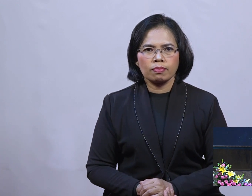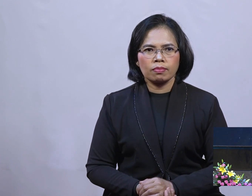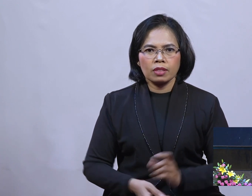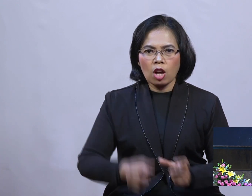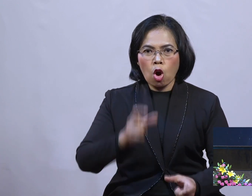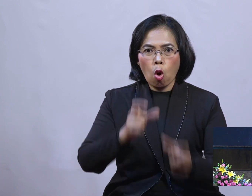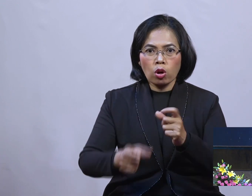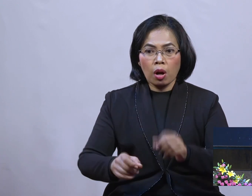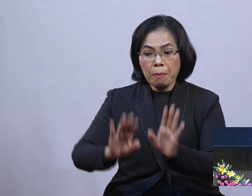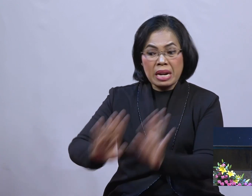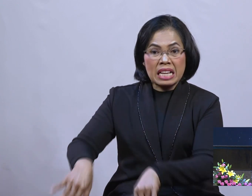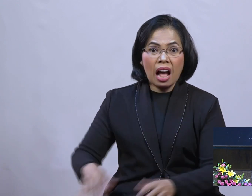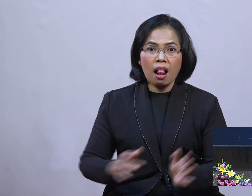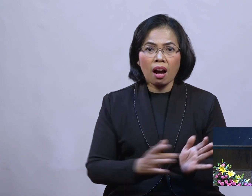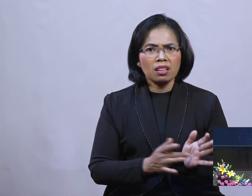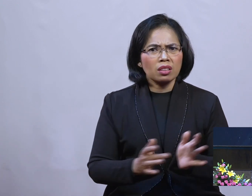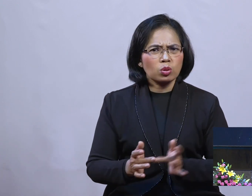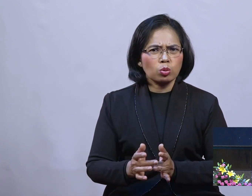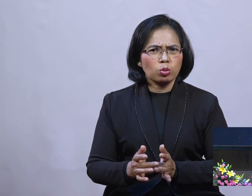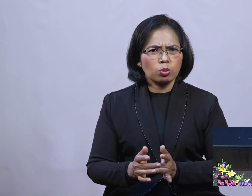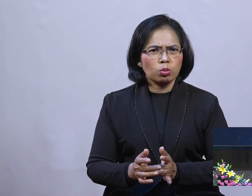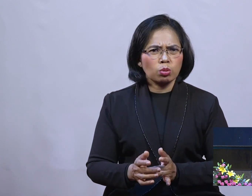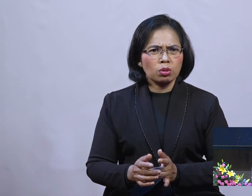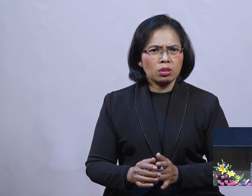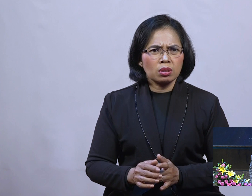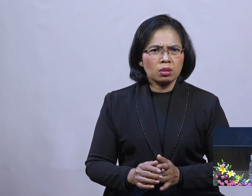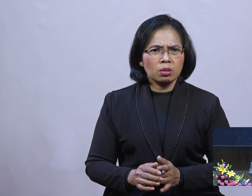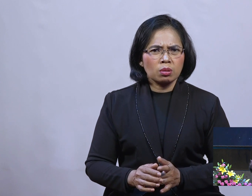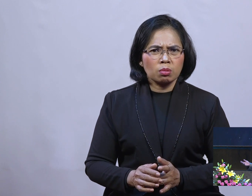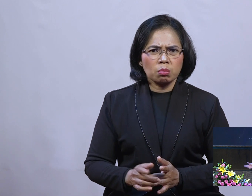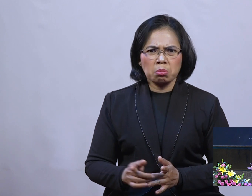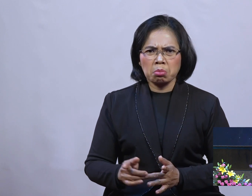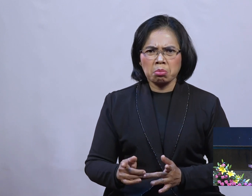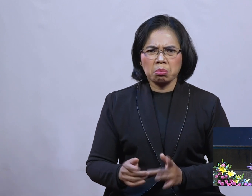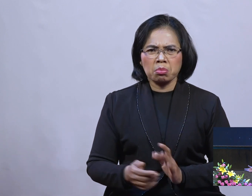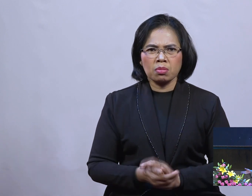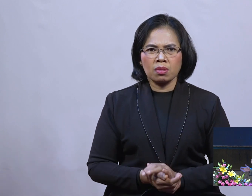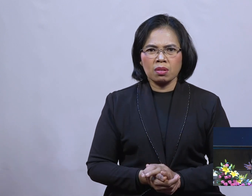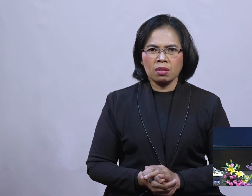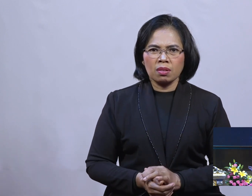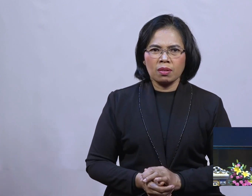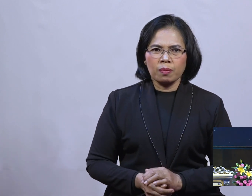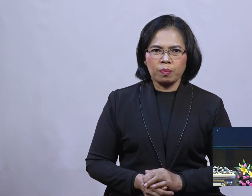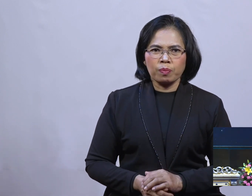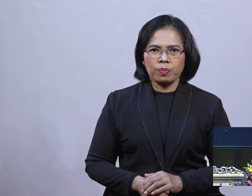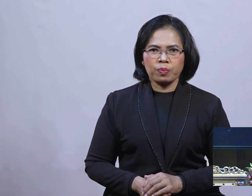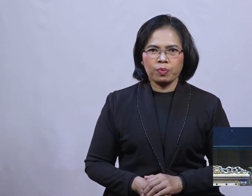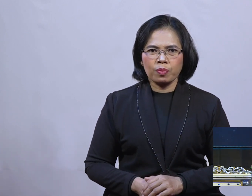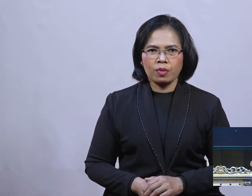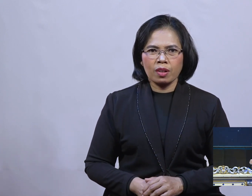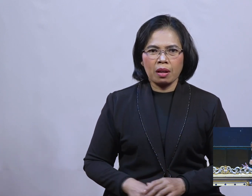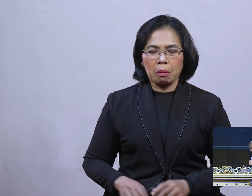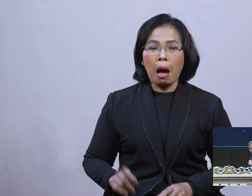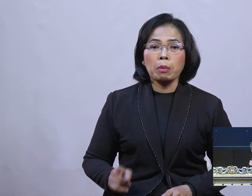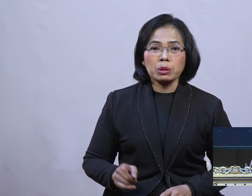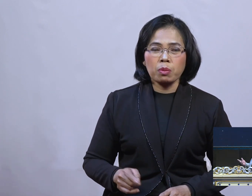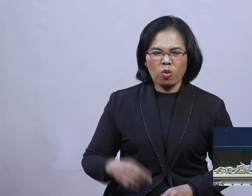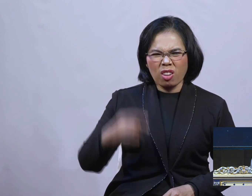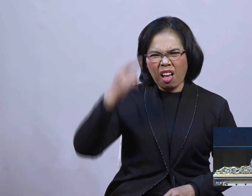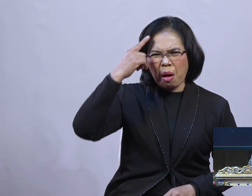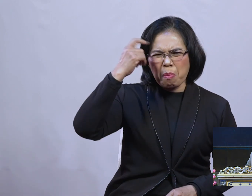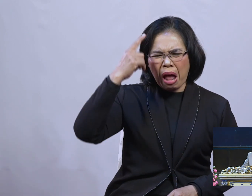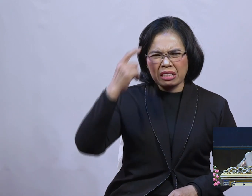Hai orang meninggalkan Yesus Hai jangan bilang sama saya Oh iya karena ternyata saya pelajari iman Kristen